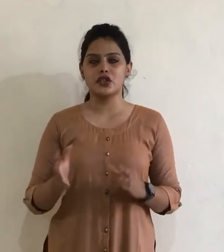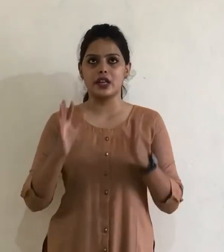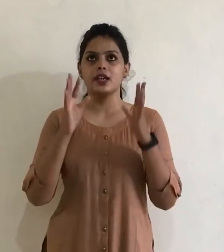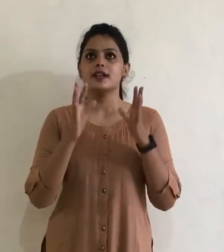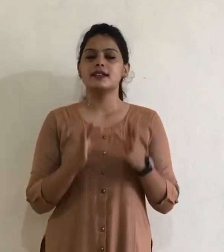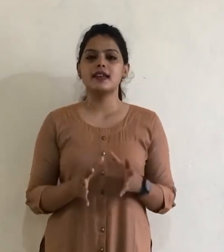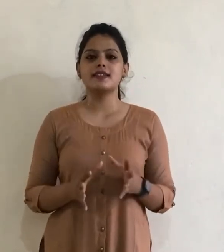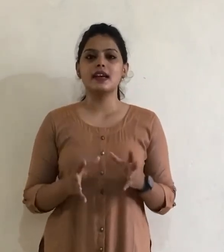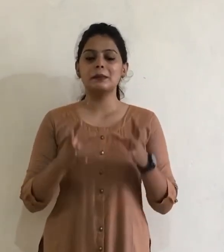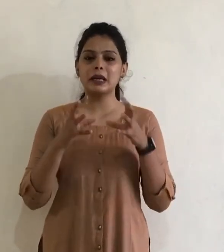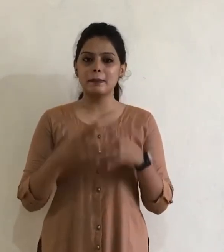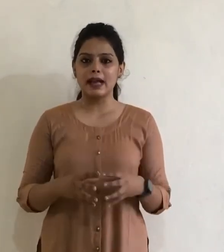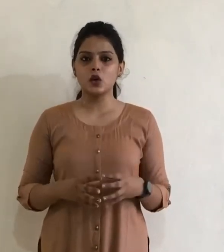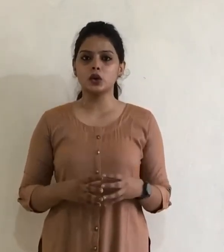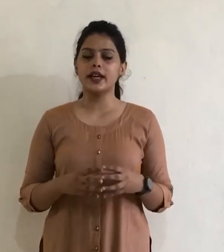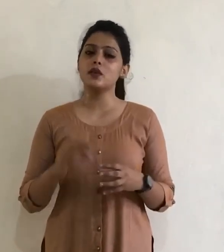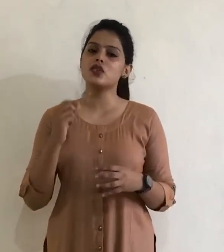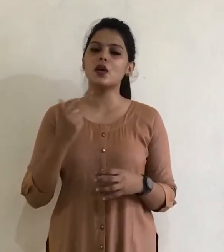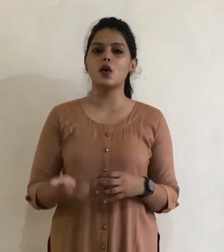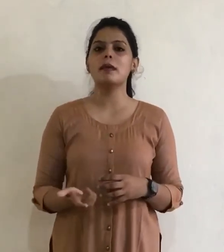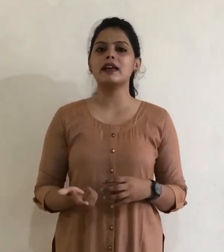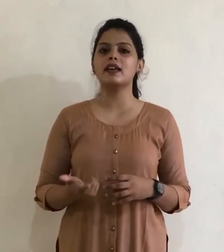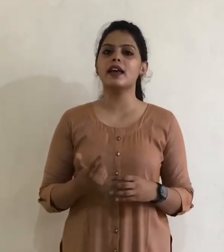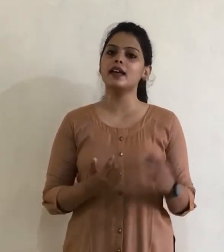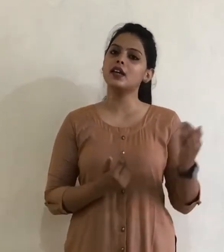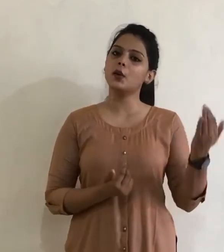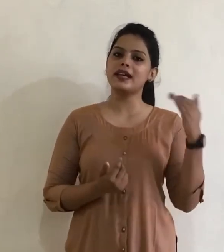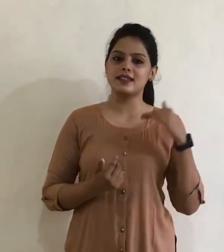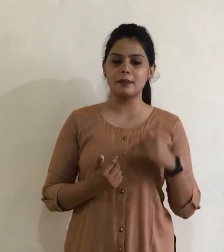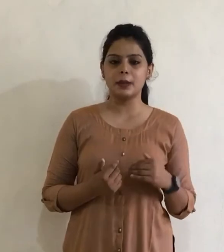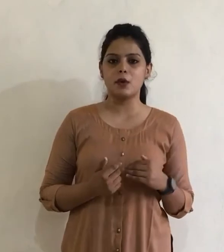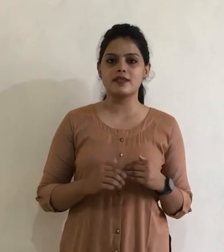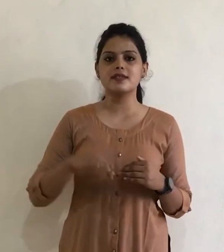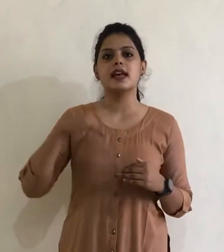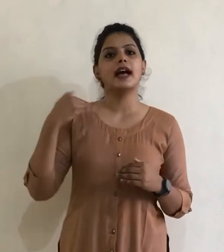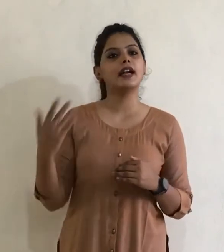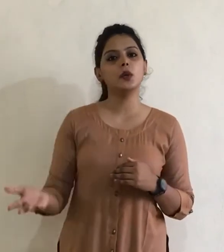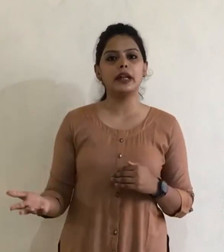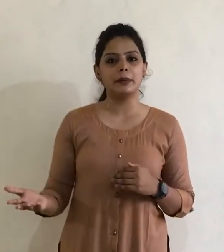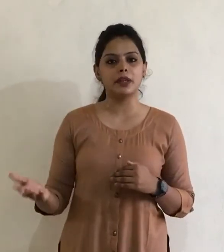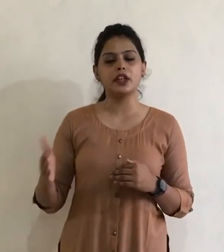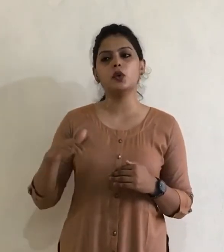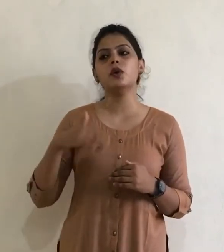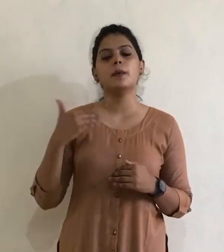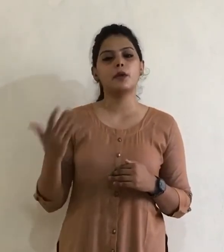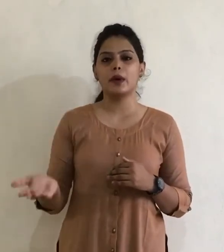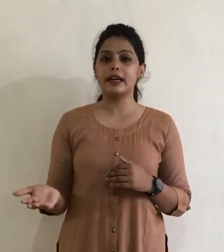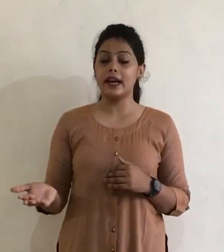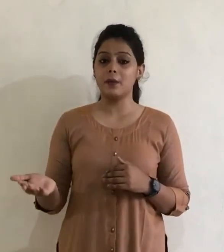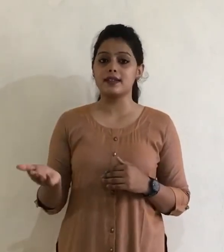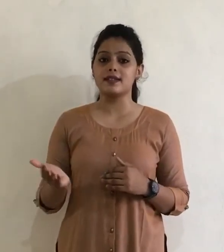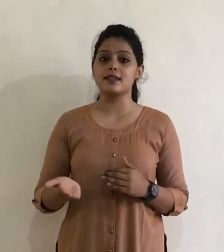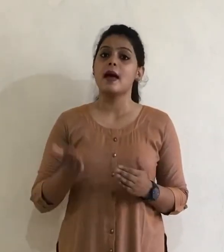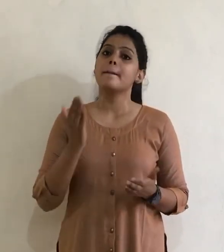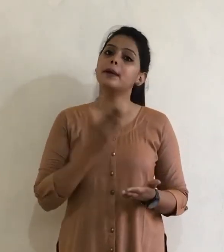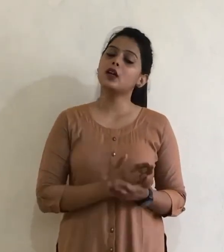है, जैसे हमारा bank होता है, उसका core banking है कि to accept deposits and to lend money, to provide advances. पर